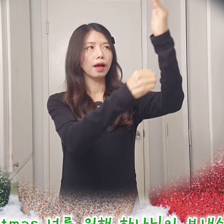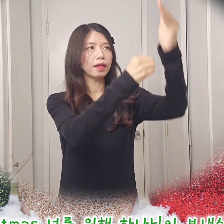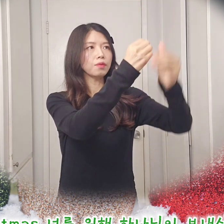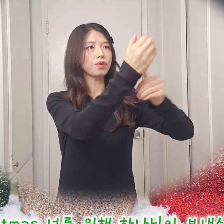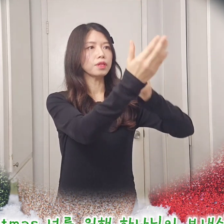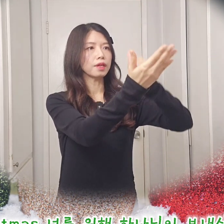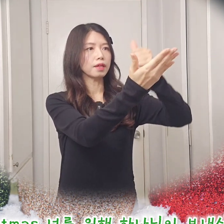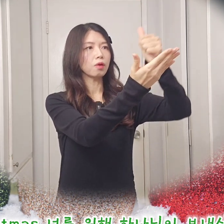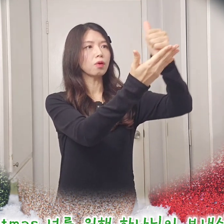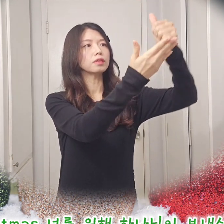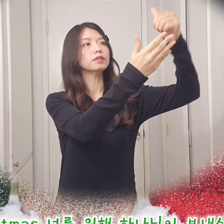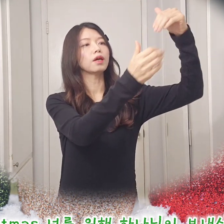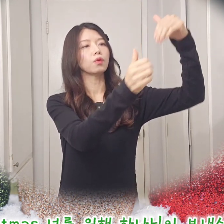하나님 위치에서 그대로